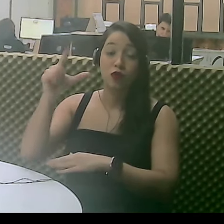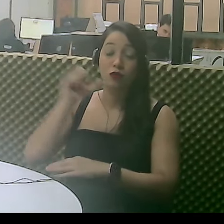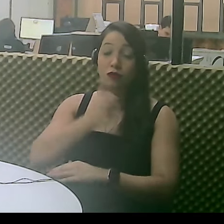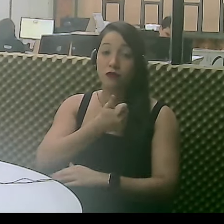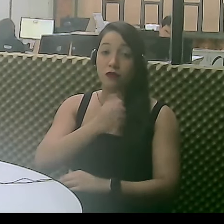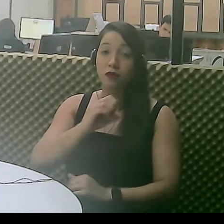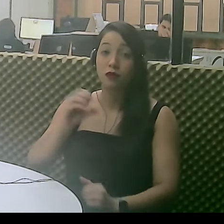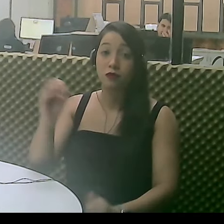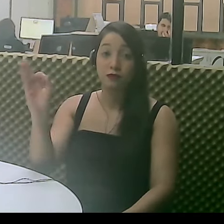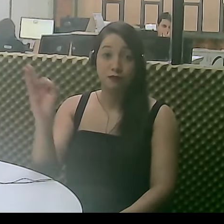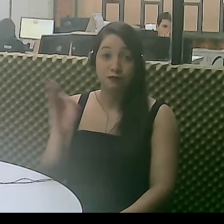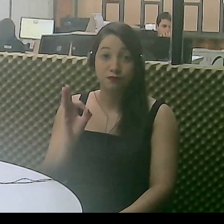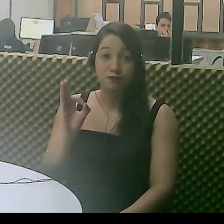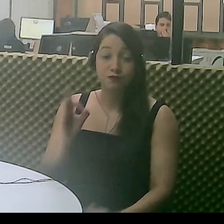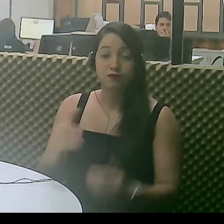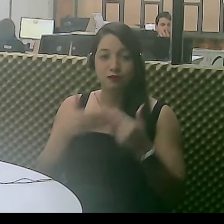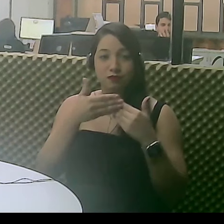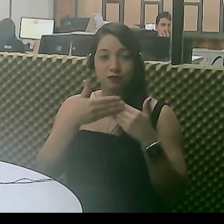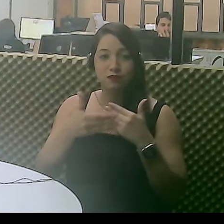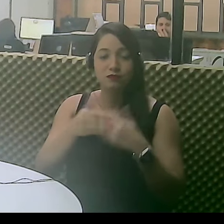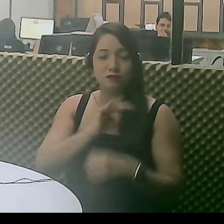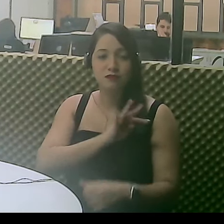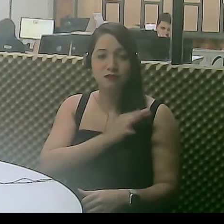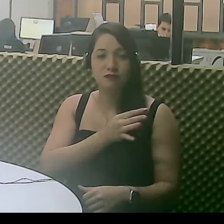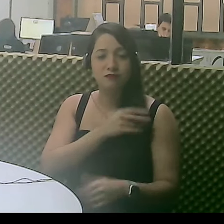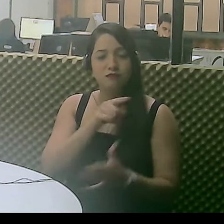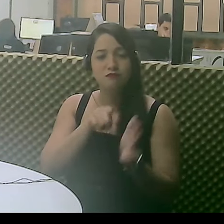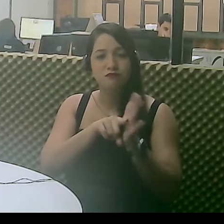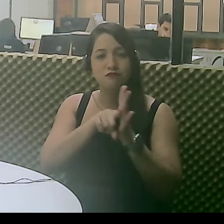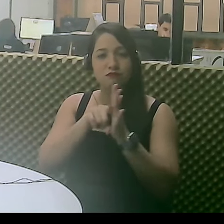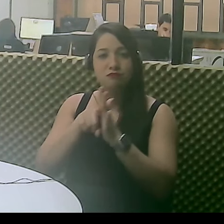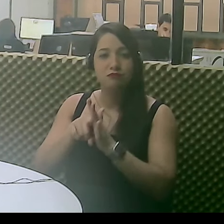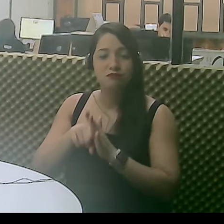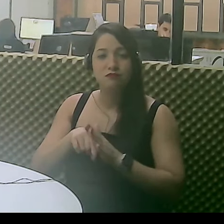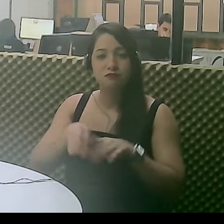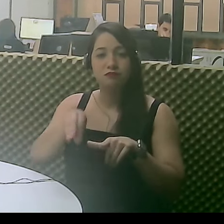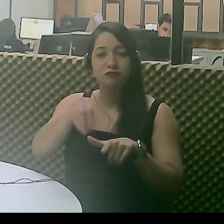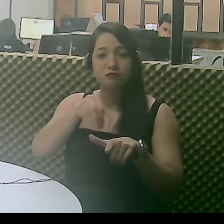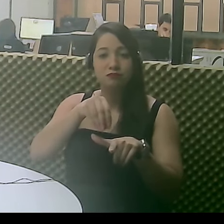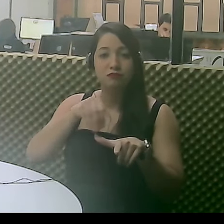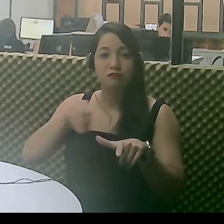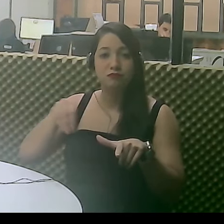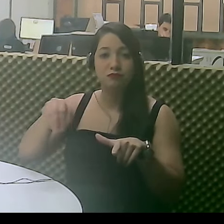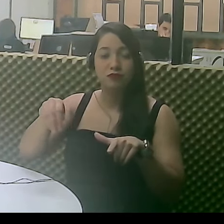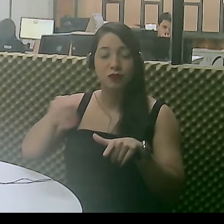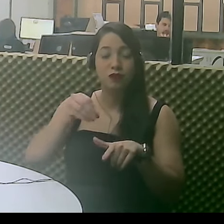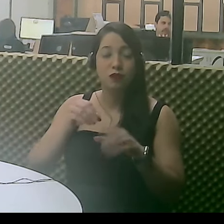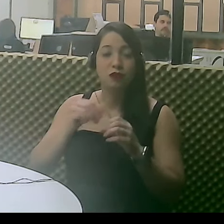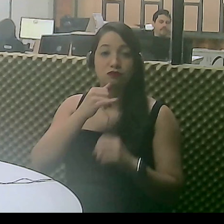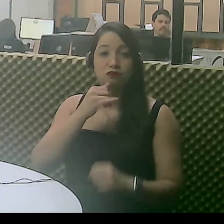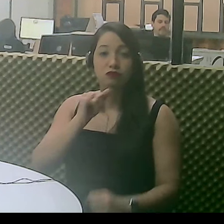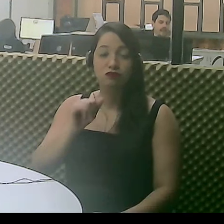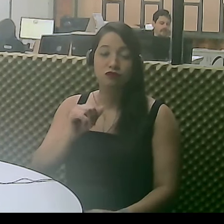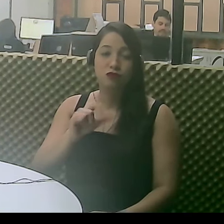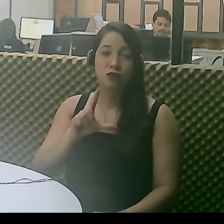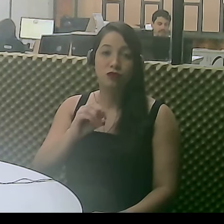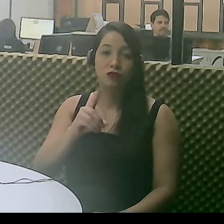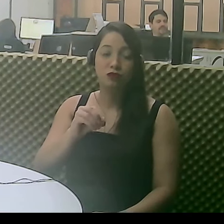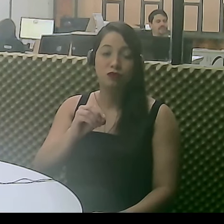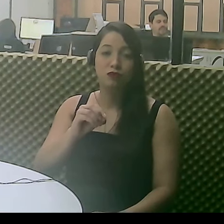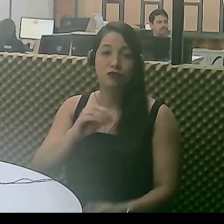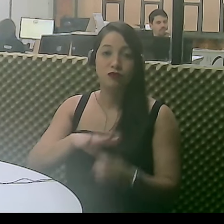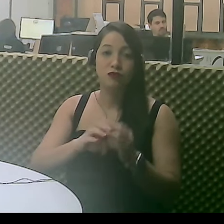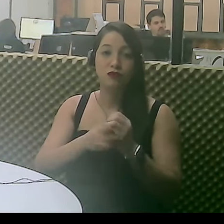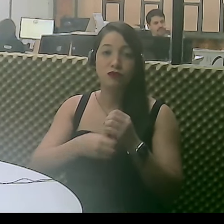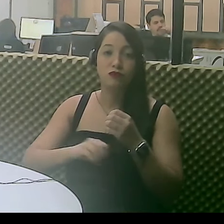renovável o início do estudo técnico para produção de fertilizante e energia a partir do lodo de esgoto na estação